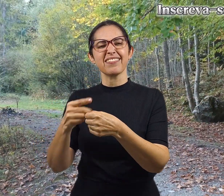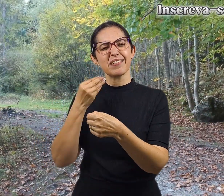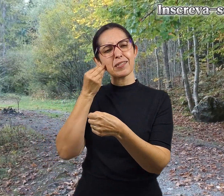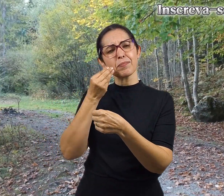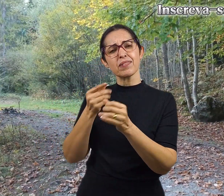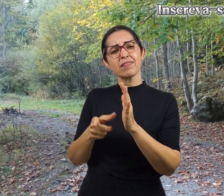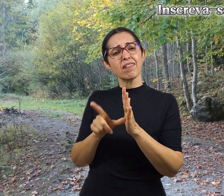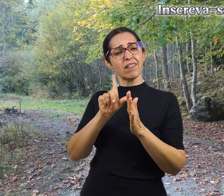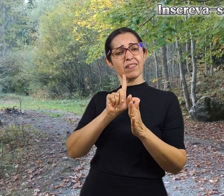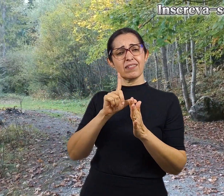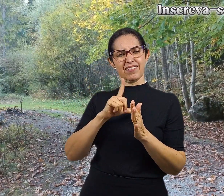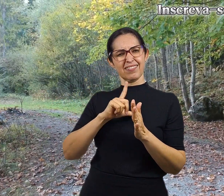lugar.